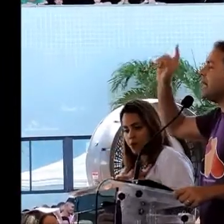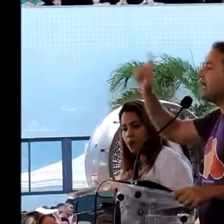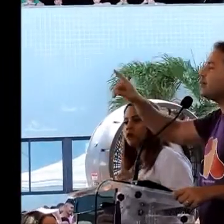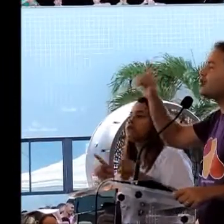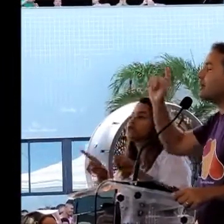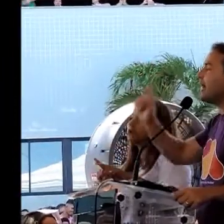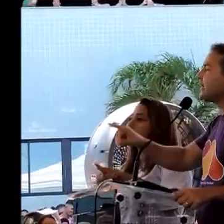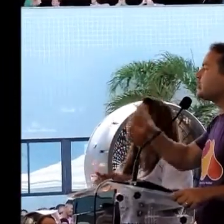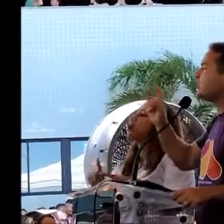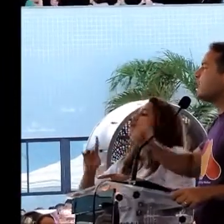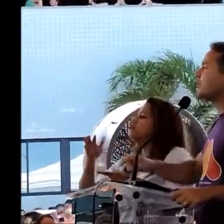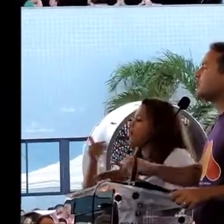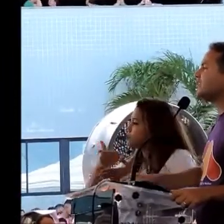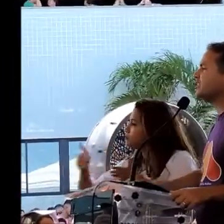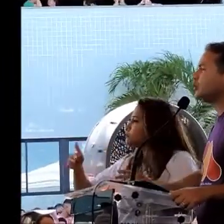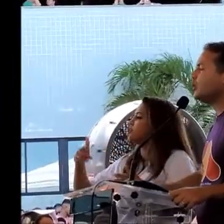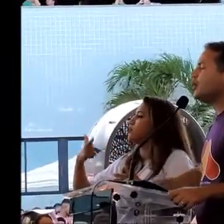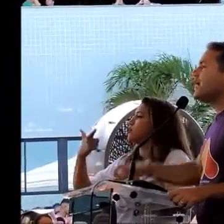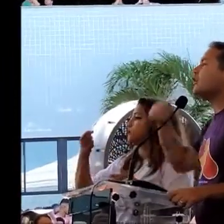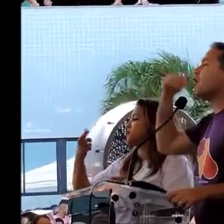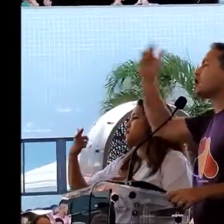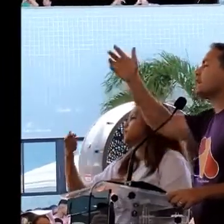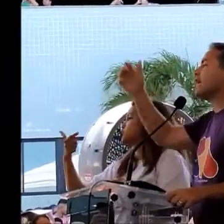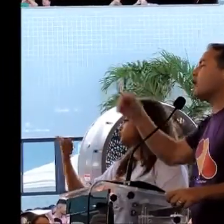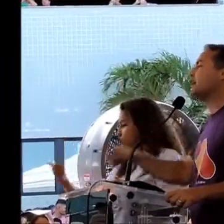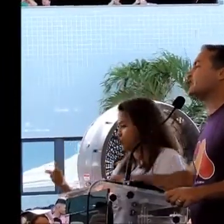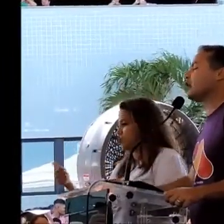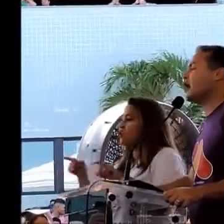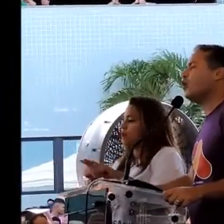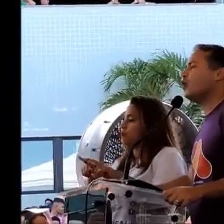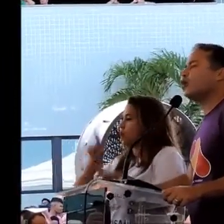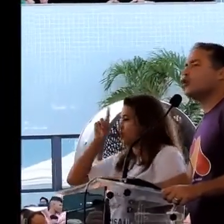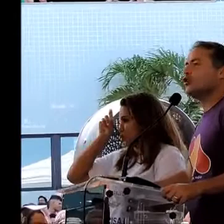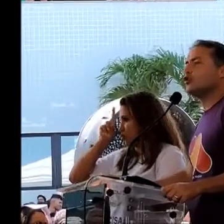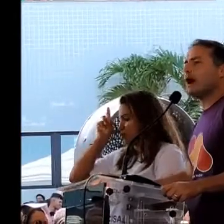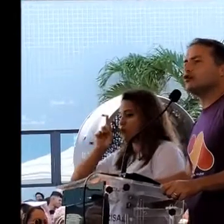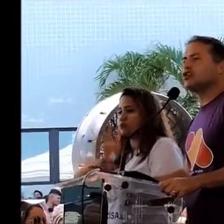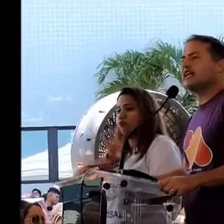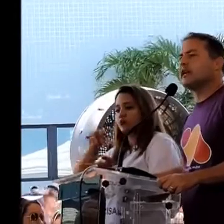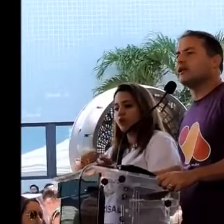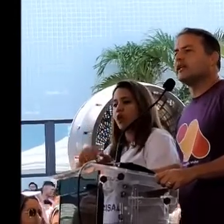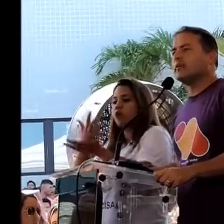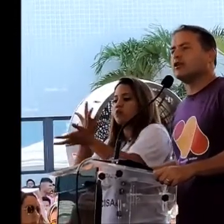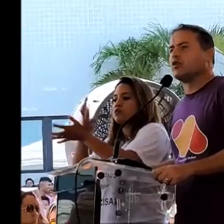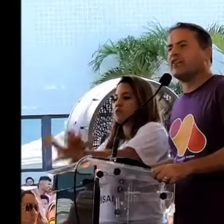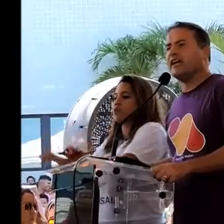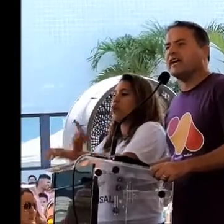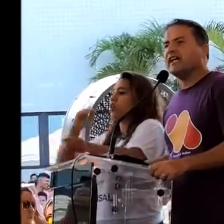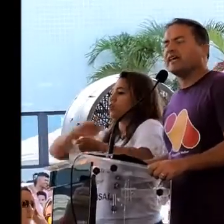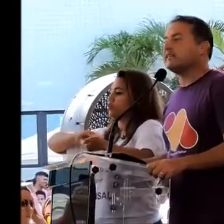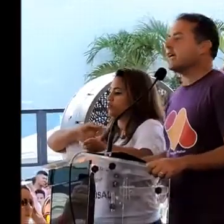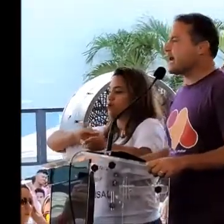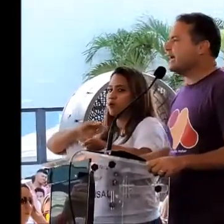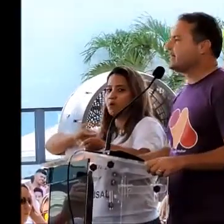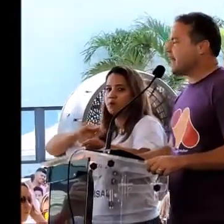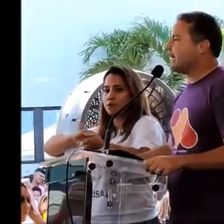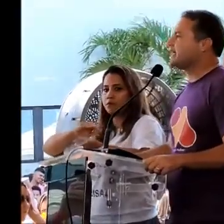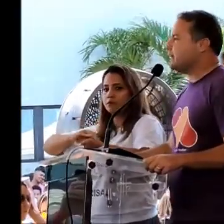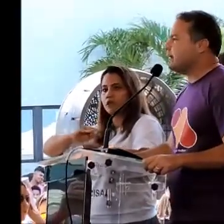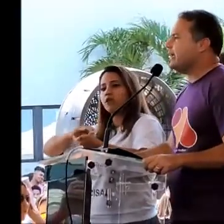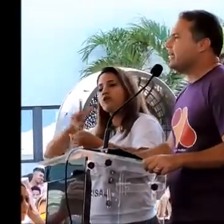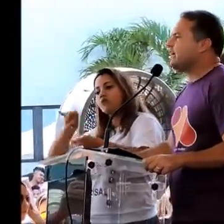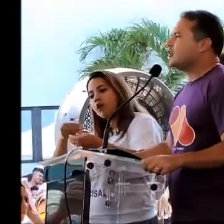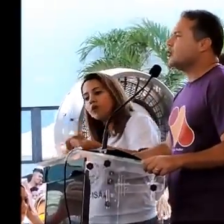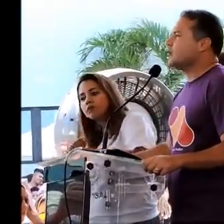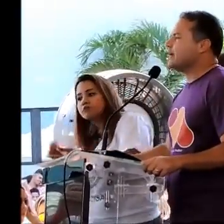no primeiro semestre do ano de 21. E o Hospital Regional do Alto Sertão em Delmiro Gouveia, que será